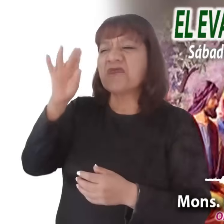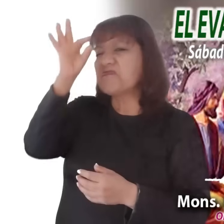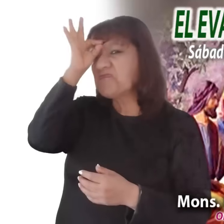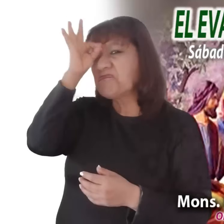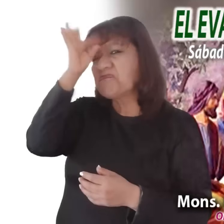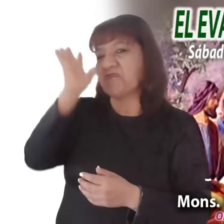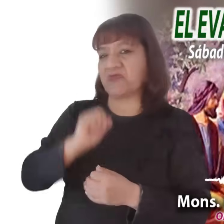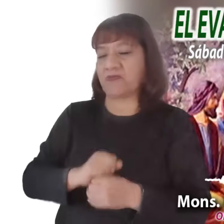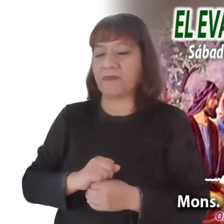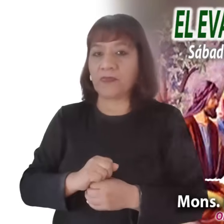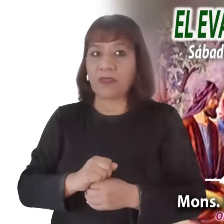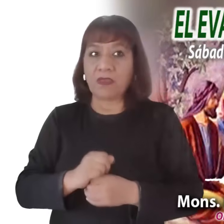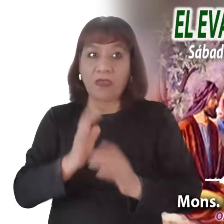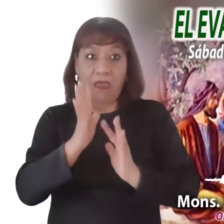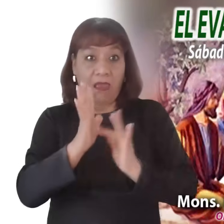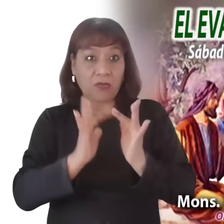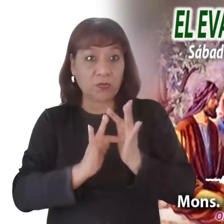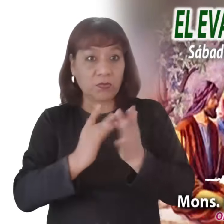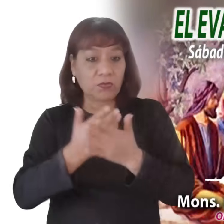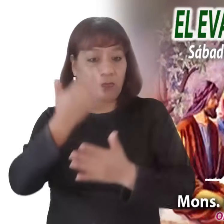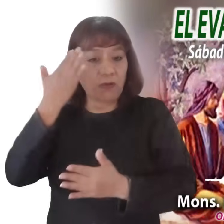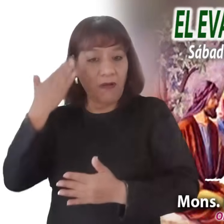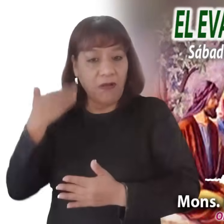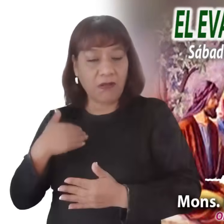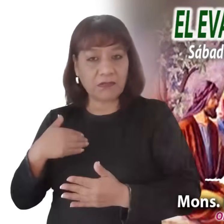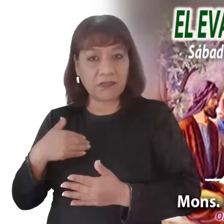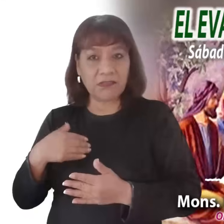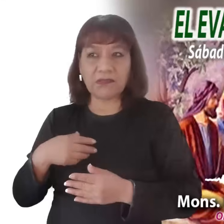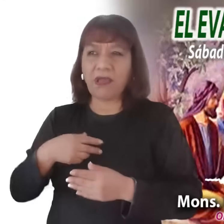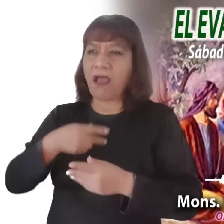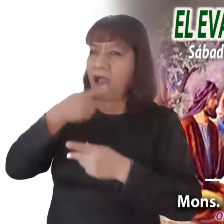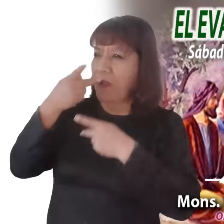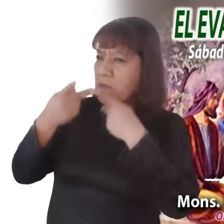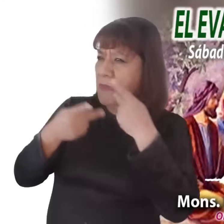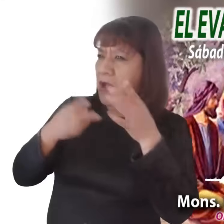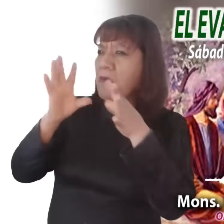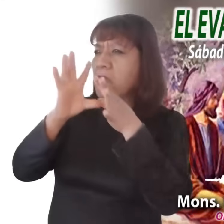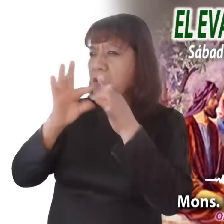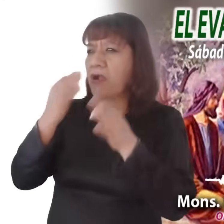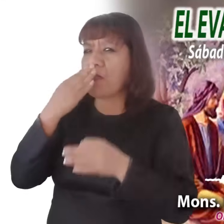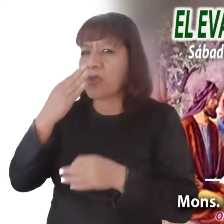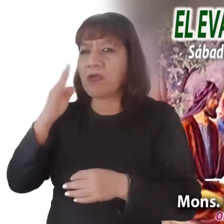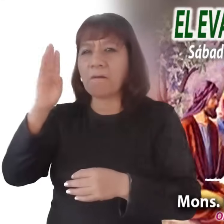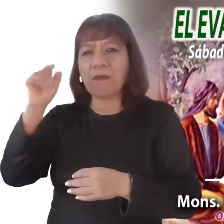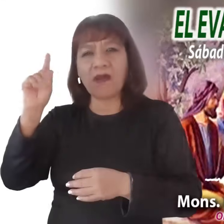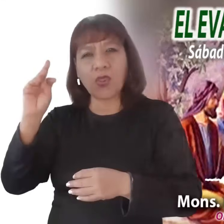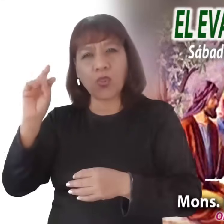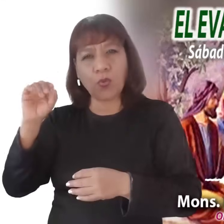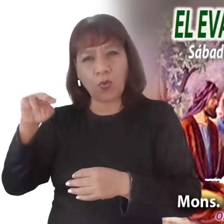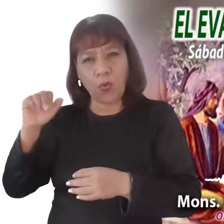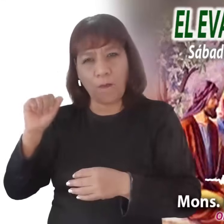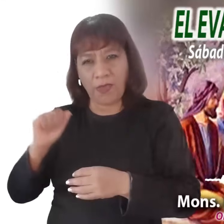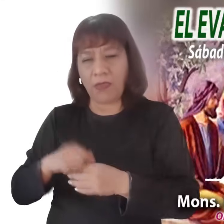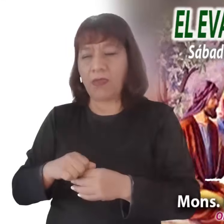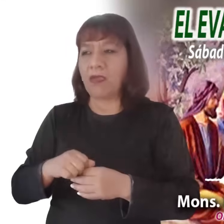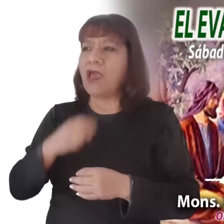Jesús expresa todo lo contrario al referirse a Bartolomé en sus palabras: es un